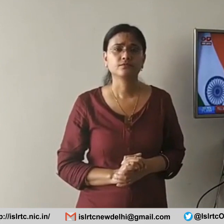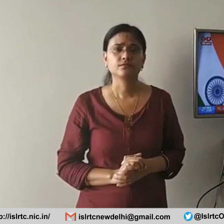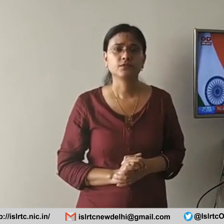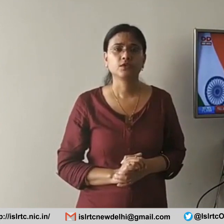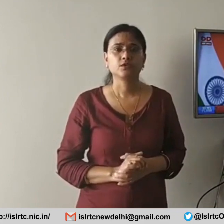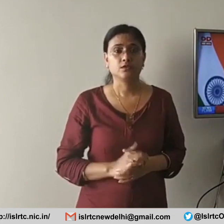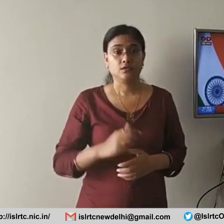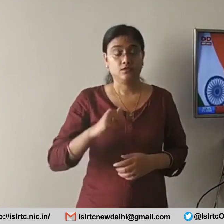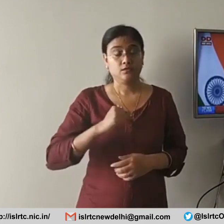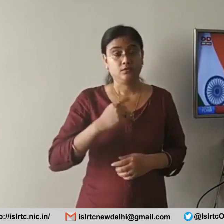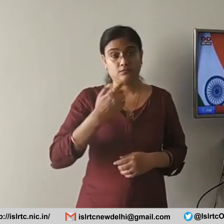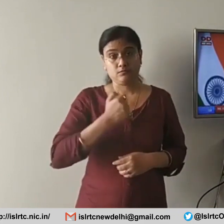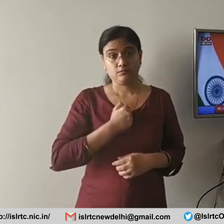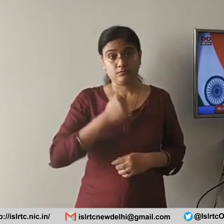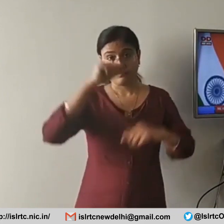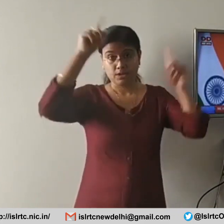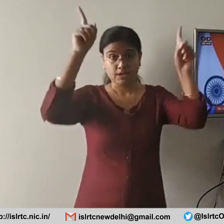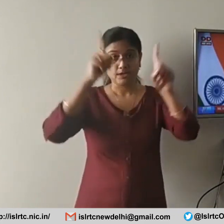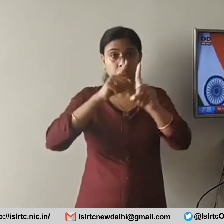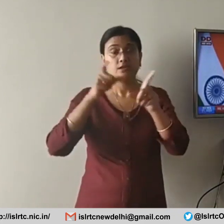मेरे देशवासियों,